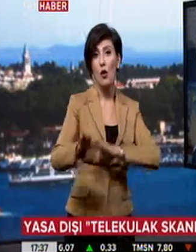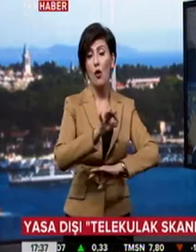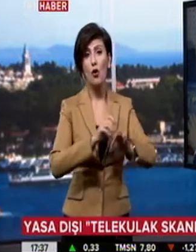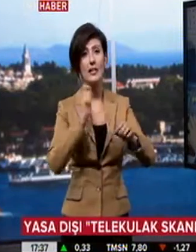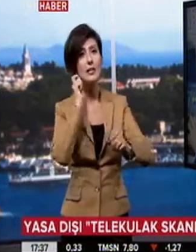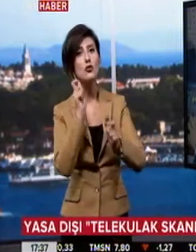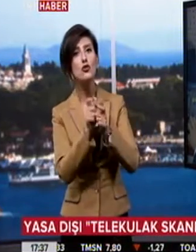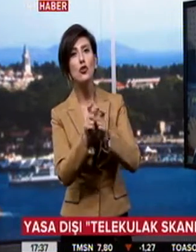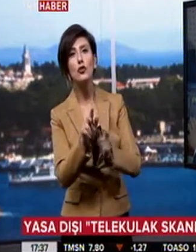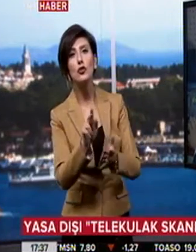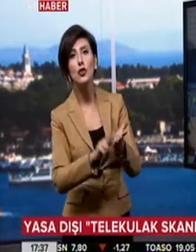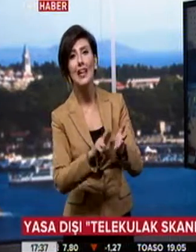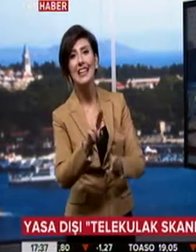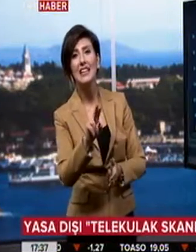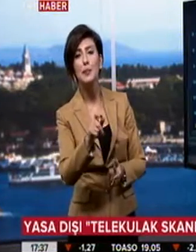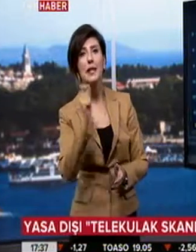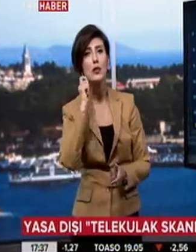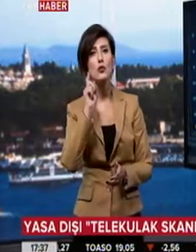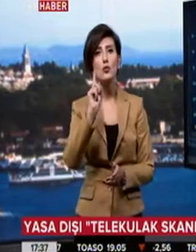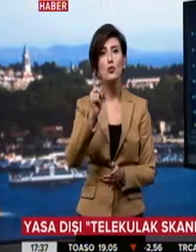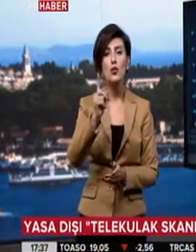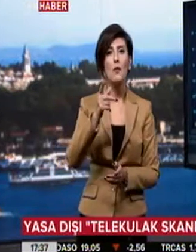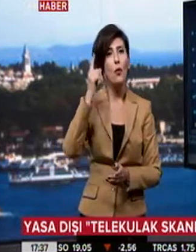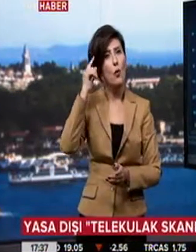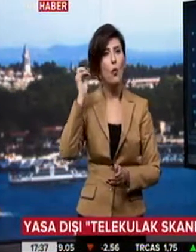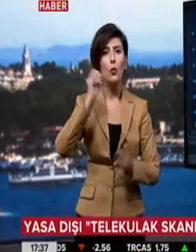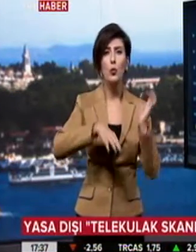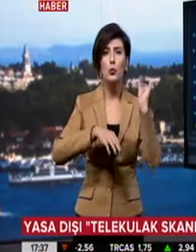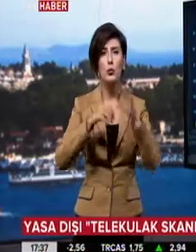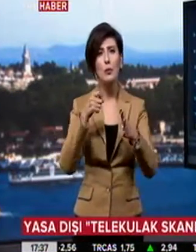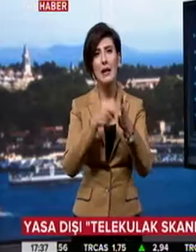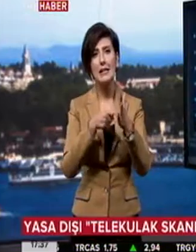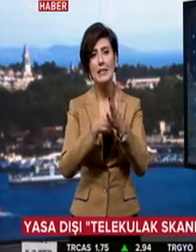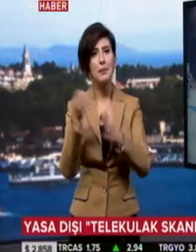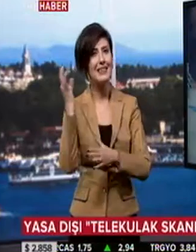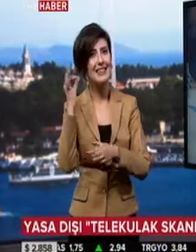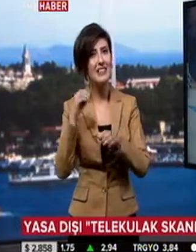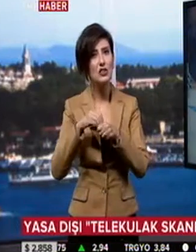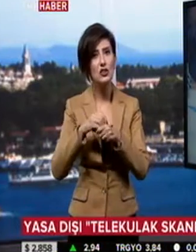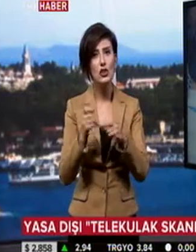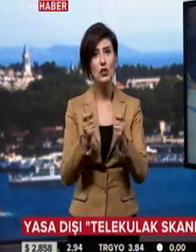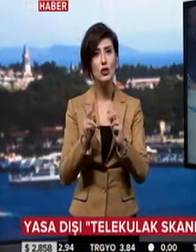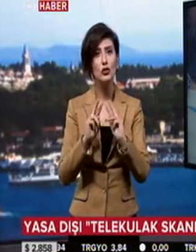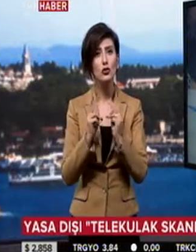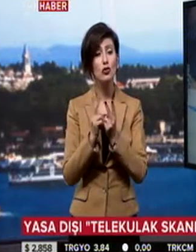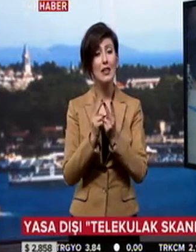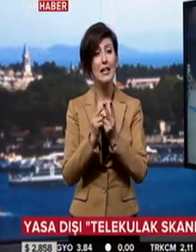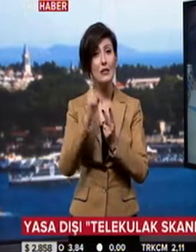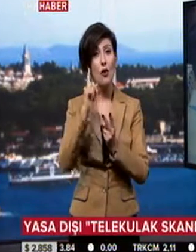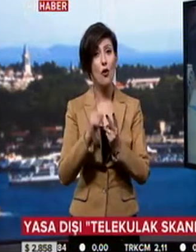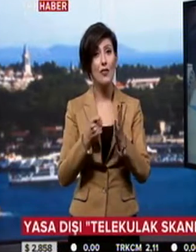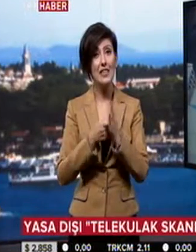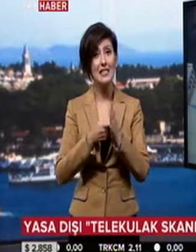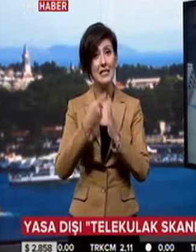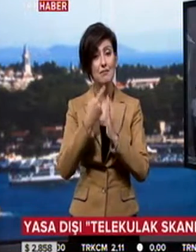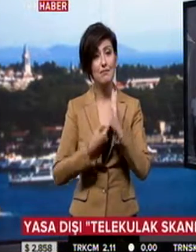üyeliği, organize suç örgütü üyeliği gibi suçlamalarla ve uydurma isimlerle dinlenenler arasında iş dünyasının